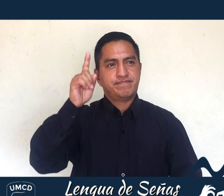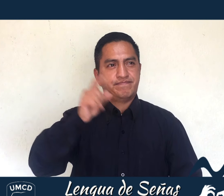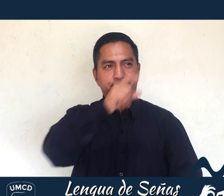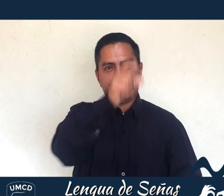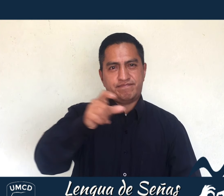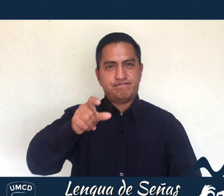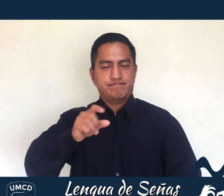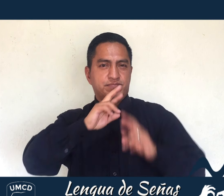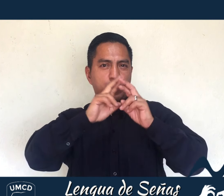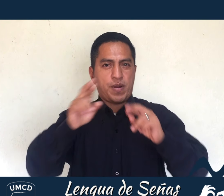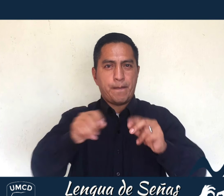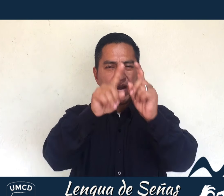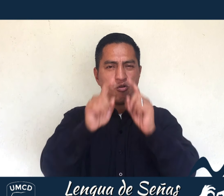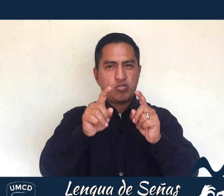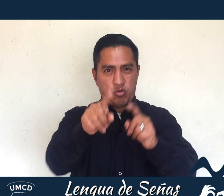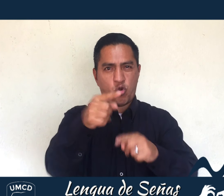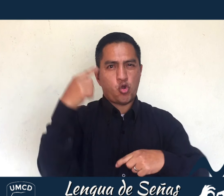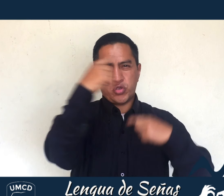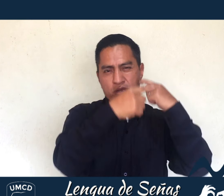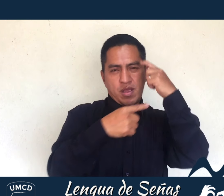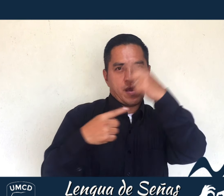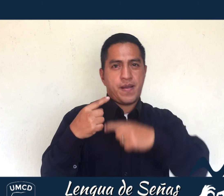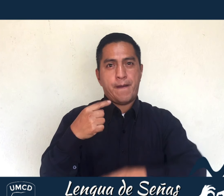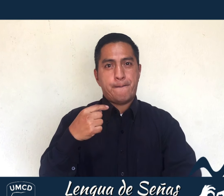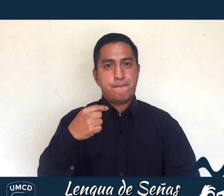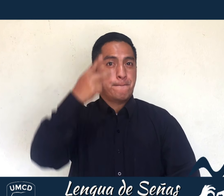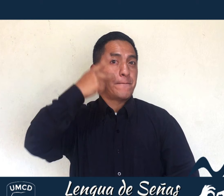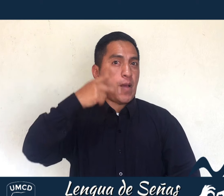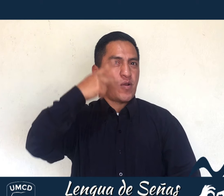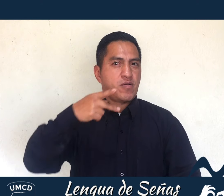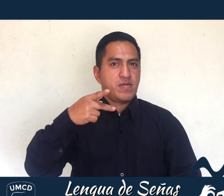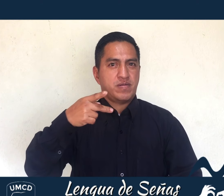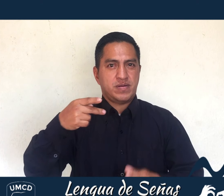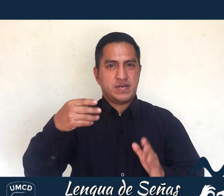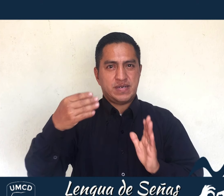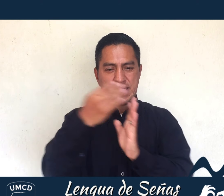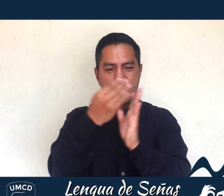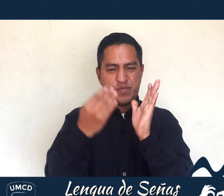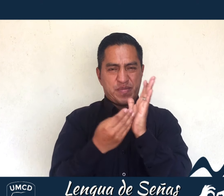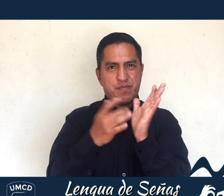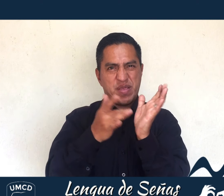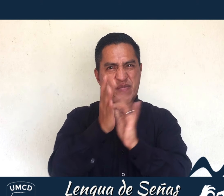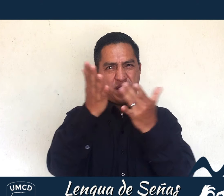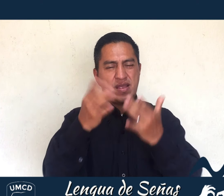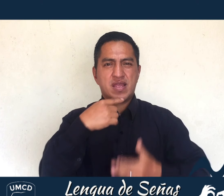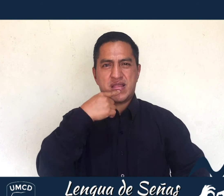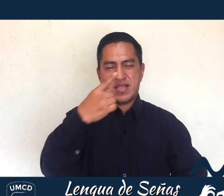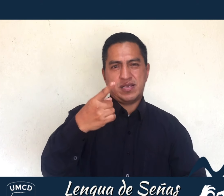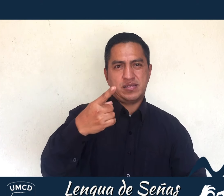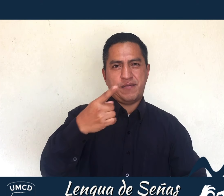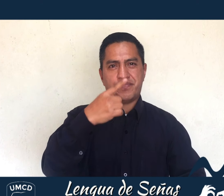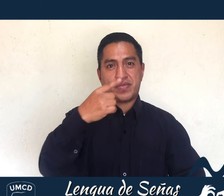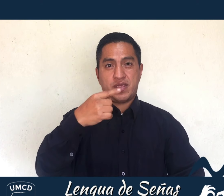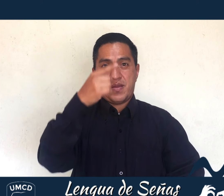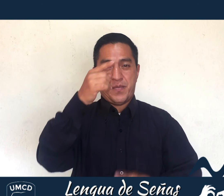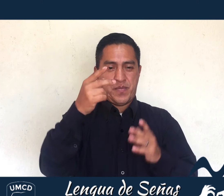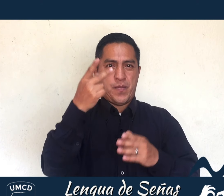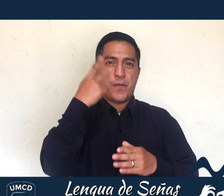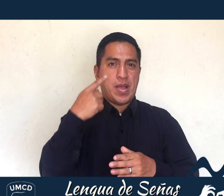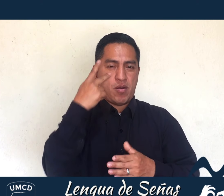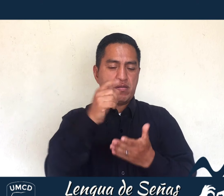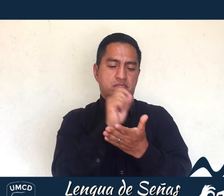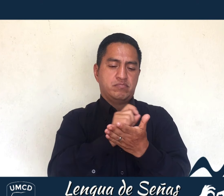Para responder a esta pregunta, vamos a considerar lo que el apóstol Pablo le dijo a la iglesia de Corinto en su primera carta, capítulo 1, donde